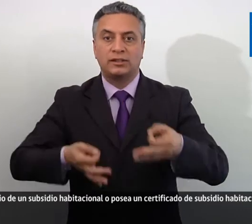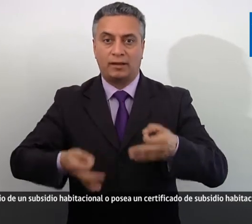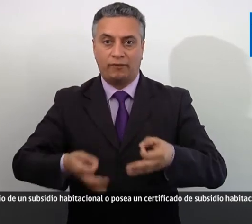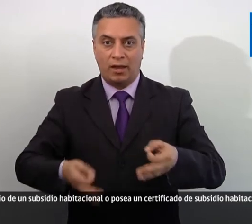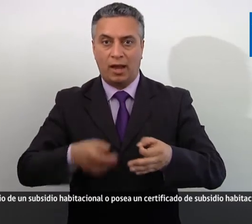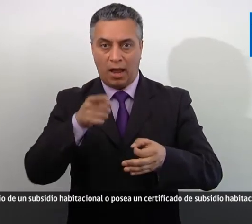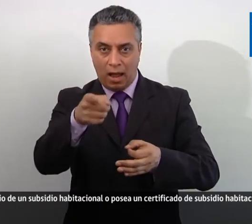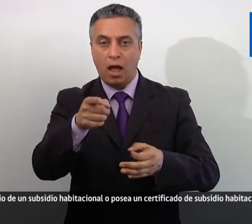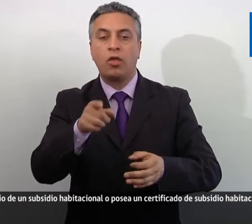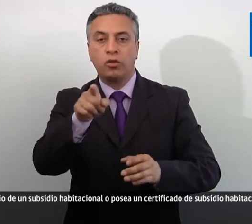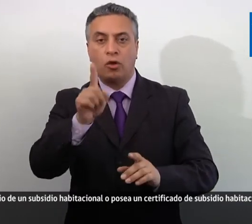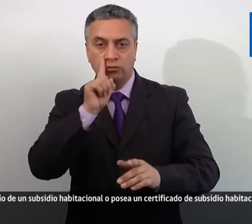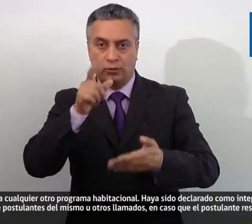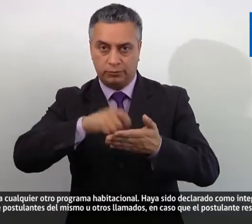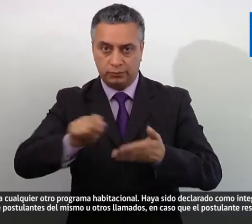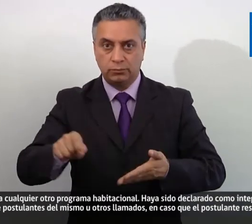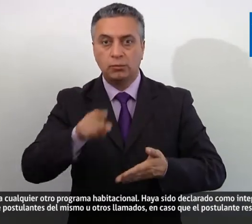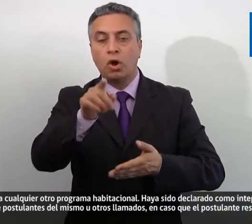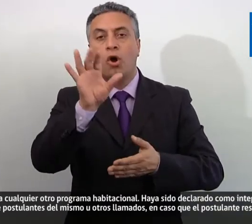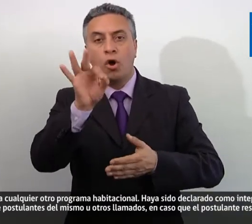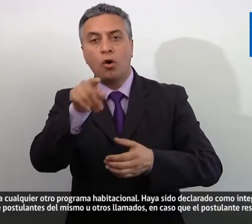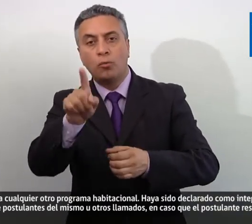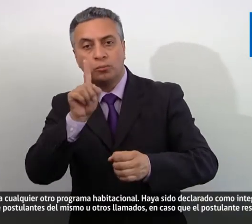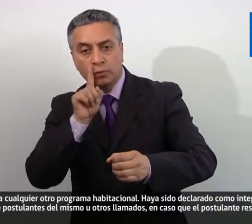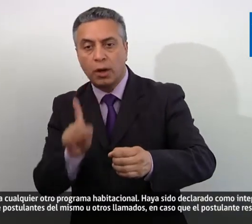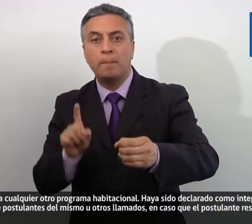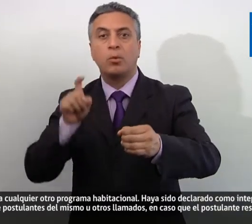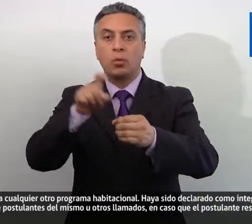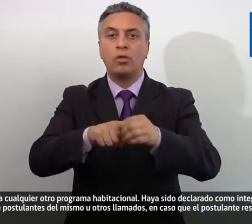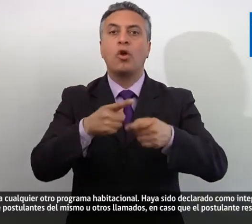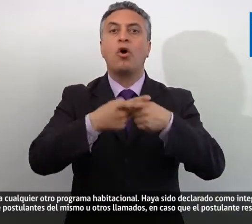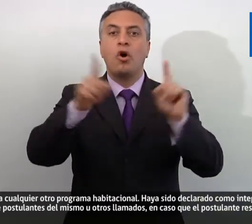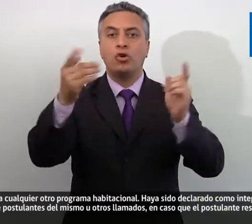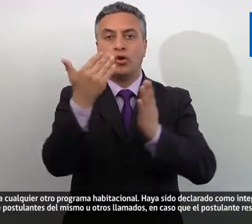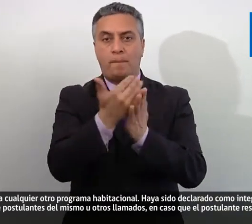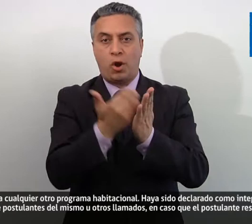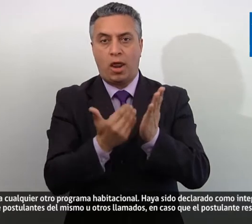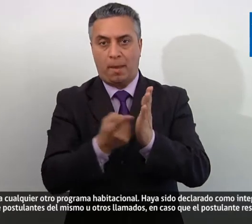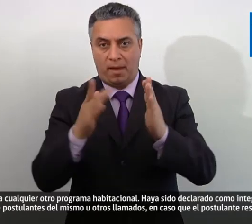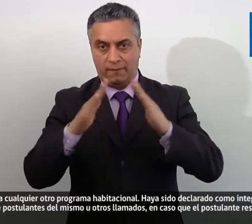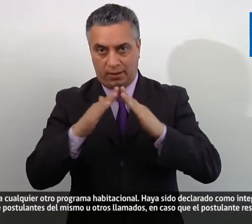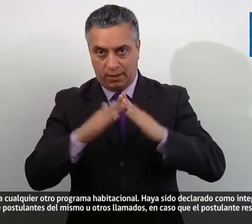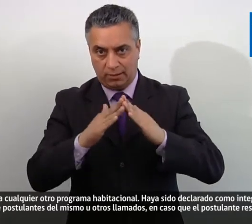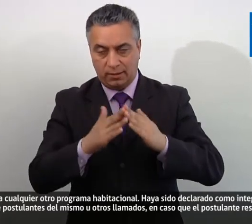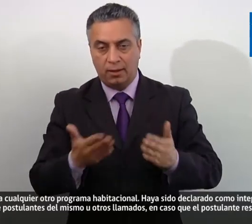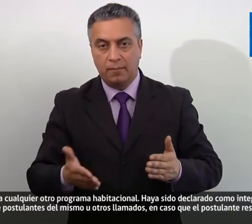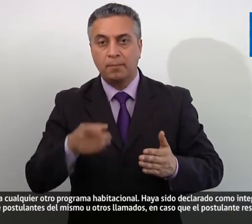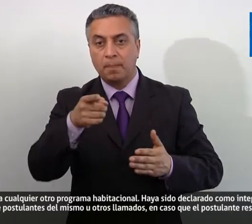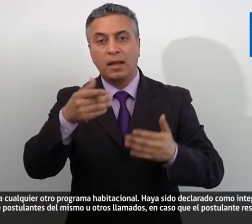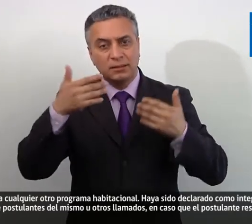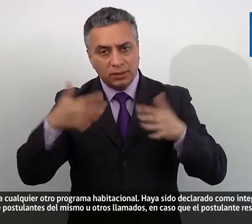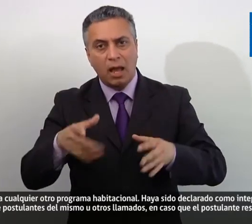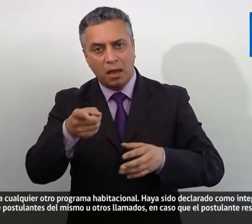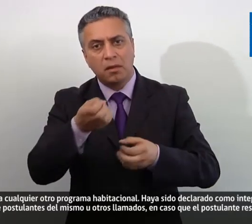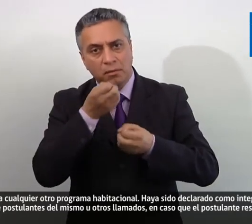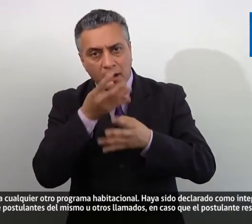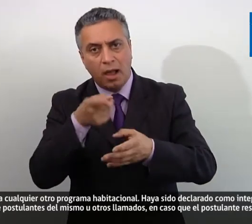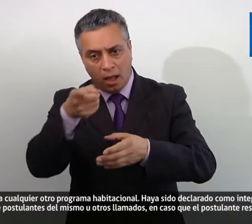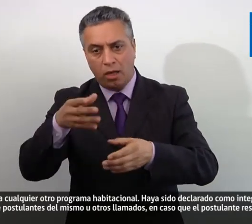subsidio habitacional vigente. Esté postulando a cualquier otro programa habitacional. haya sido declarado como integrante del grupo familiar